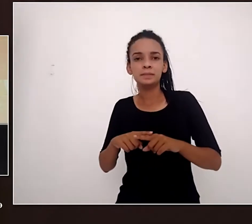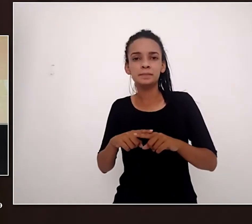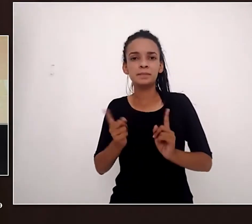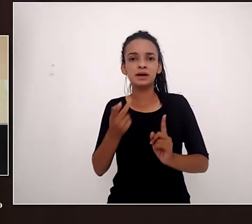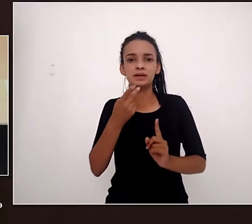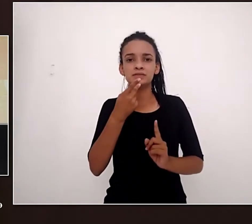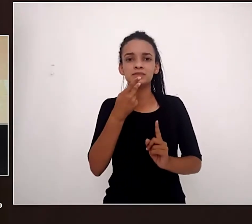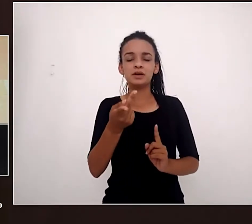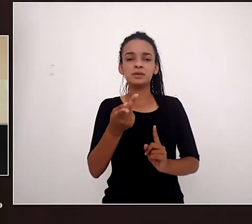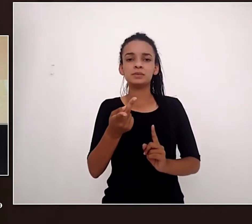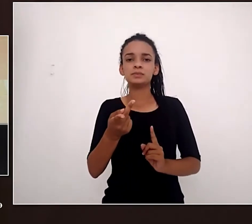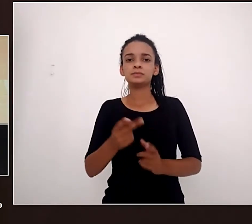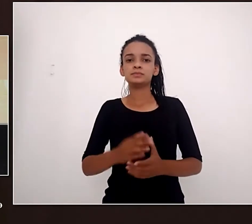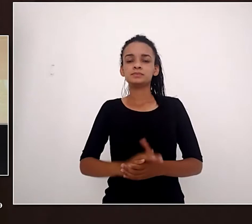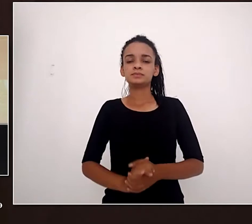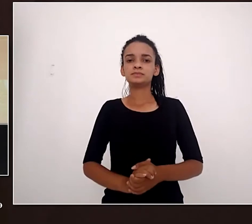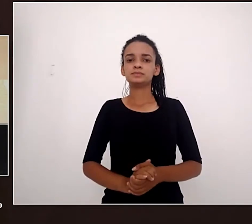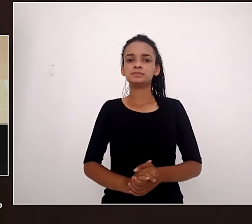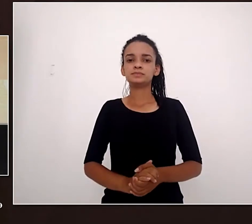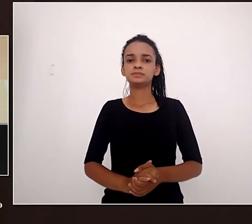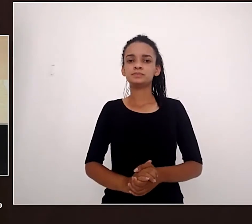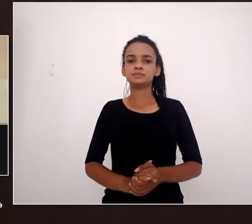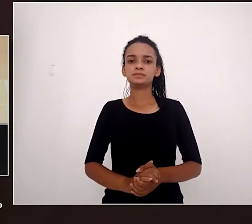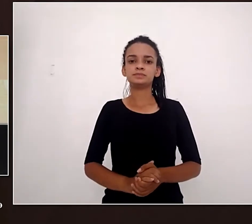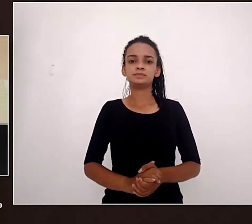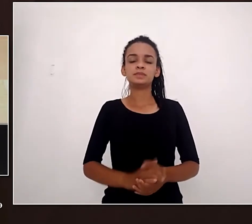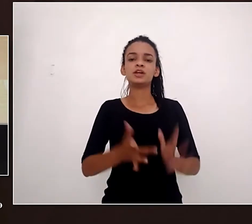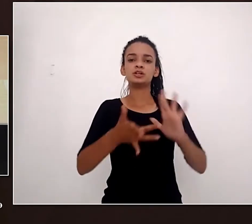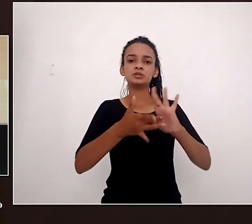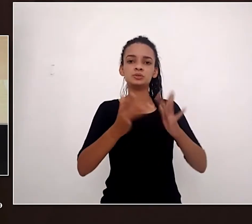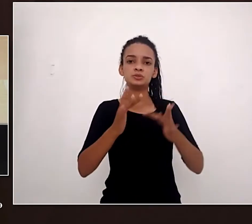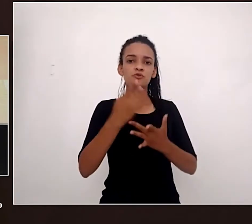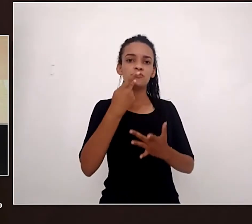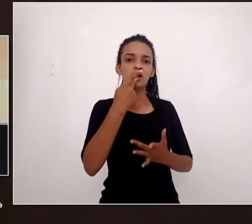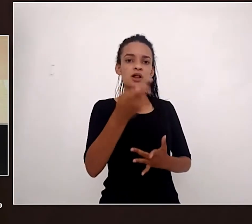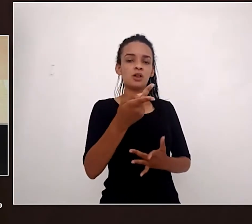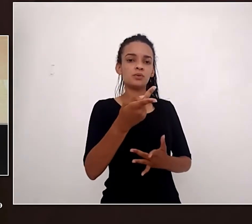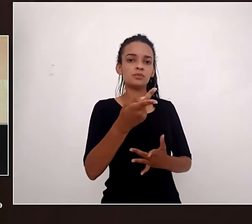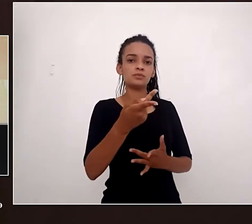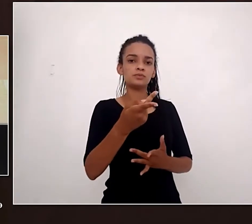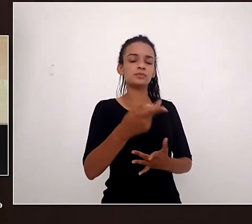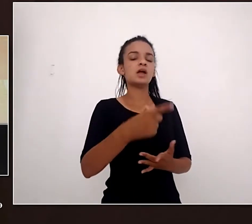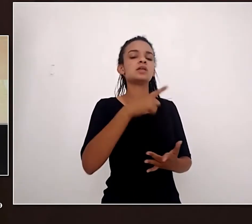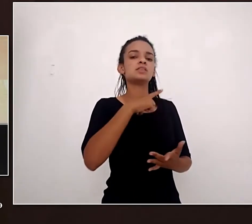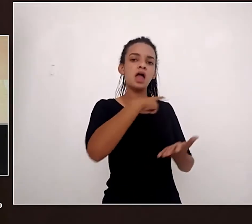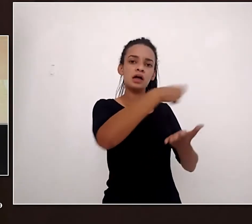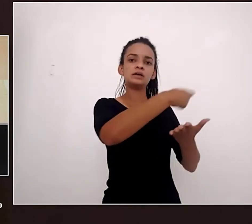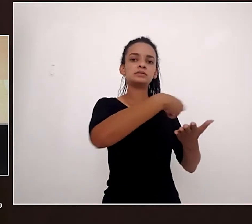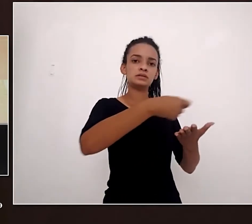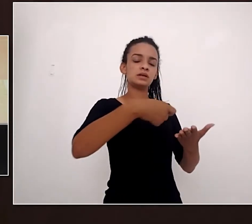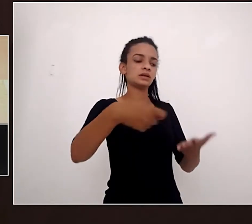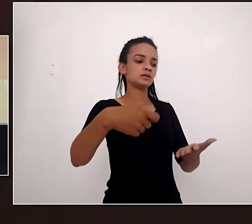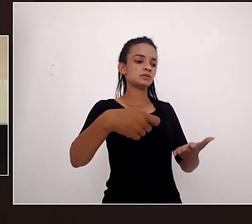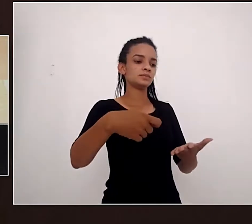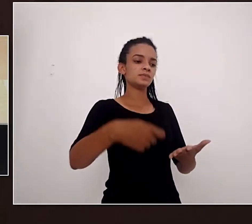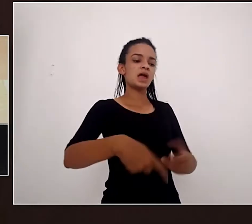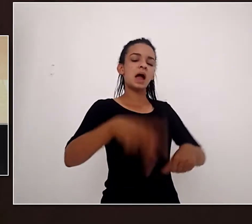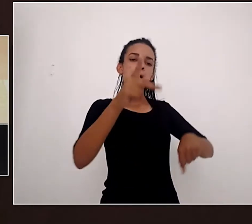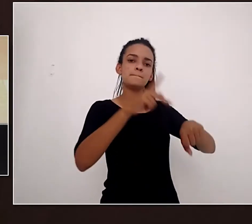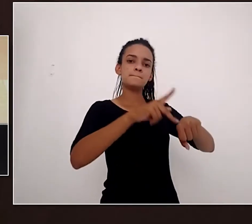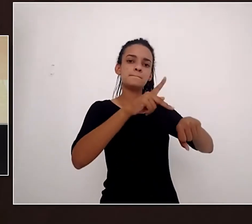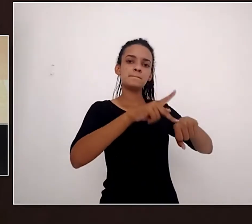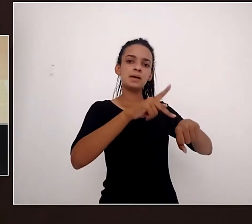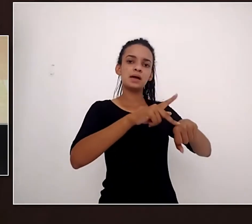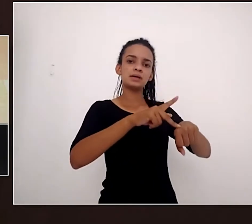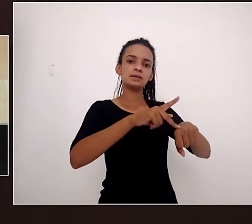A pedra que os construtores rejeitaram, esta veio a ser a principal pedra angular. Todo o que cair sobre